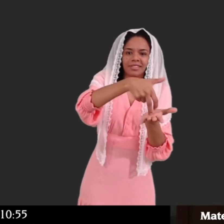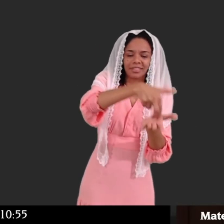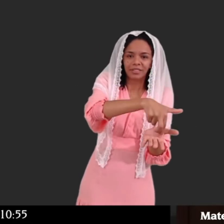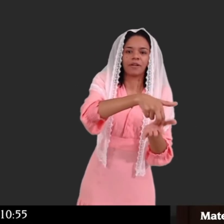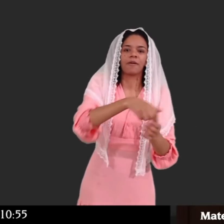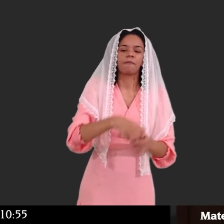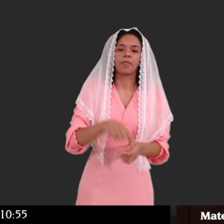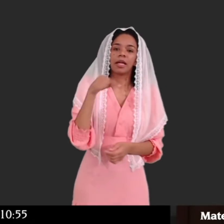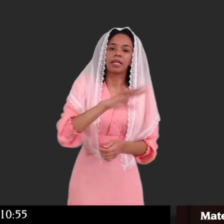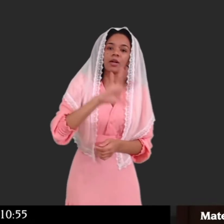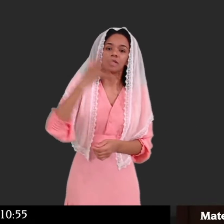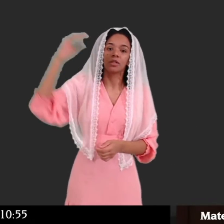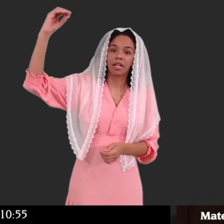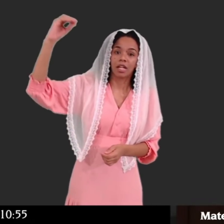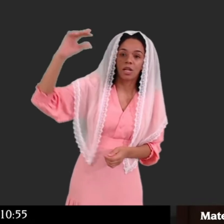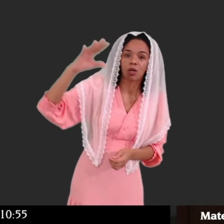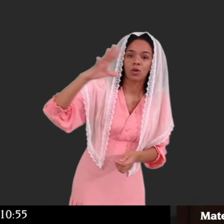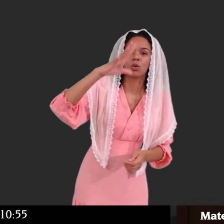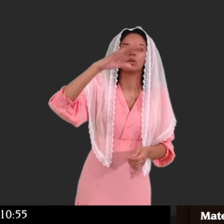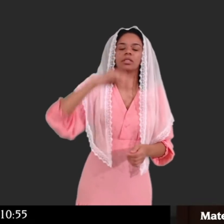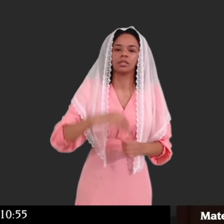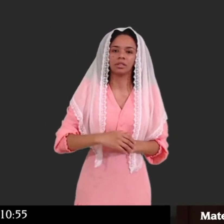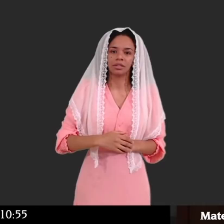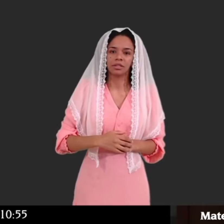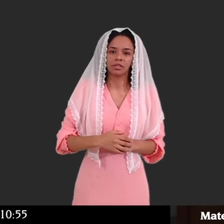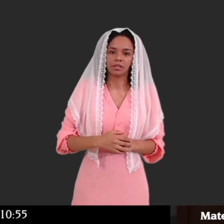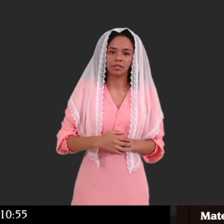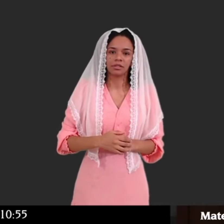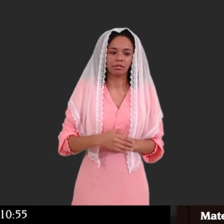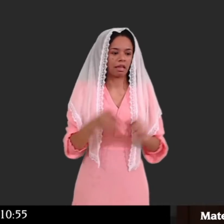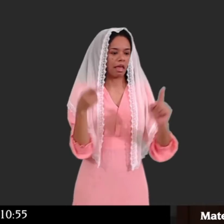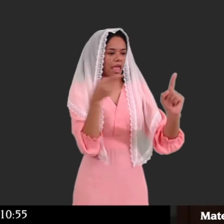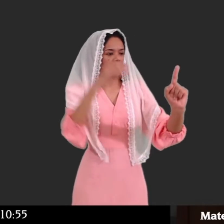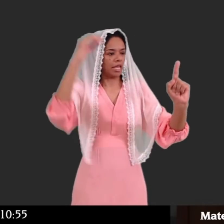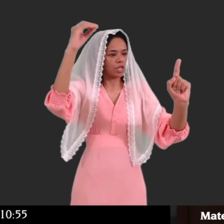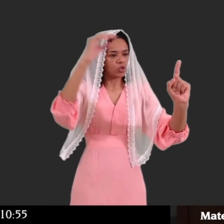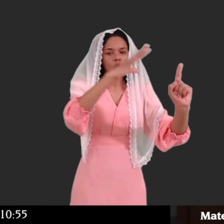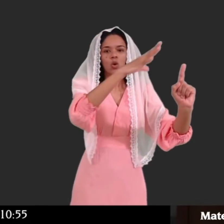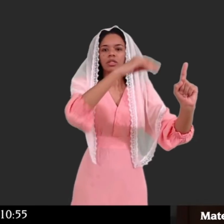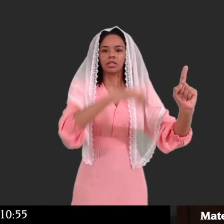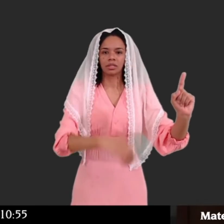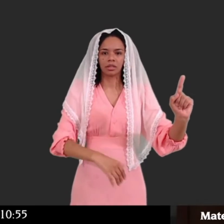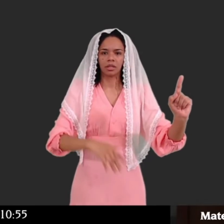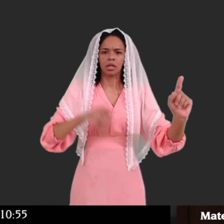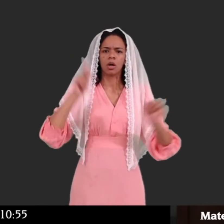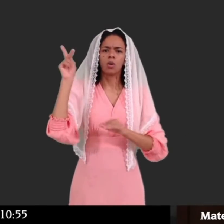é luz, eu não sou luz, ele é luz, corram para ele, porque você fala, está todo mundo seguindo ele, é para seguir